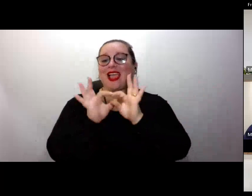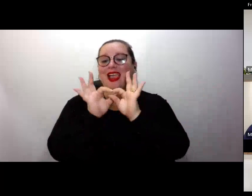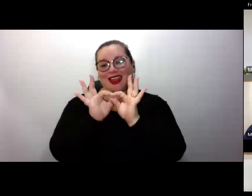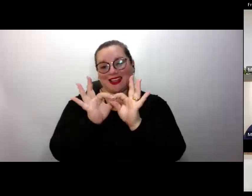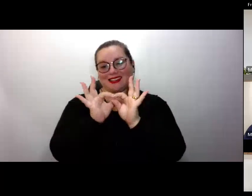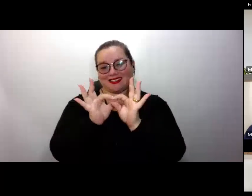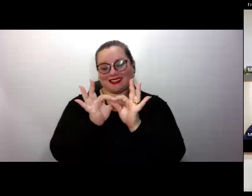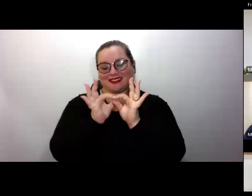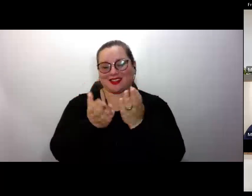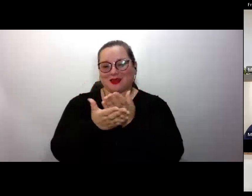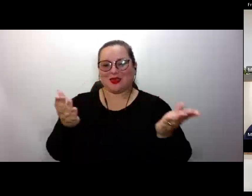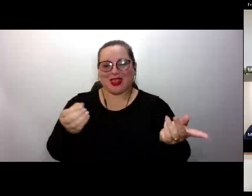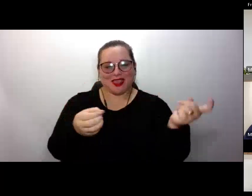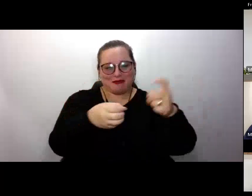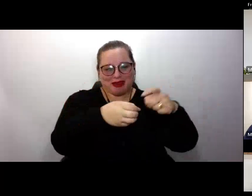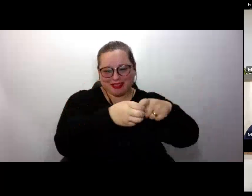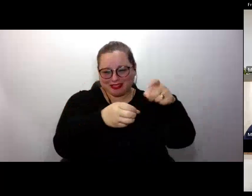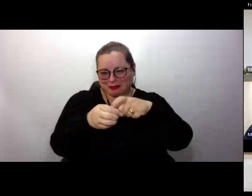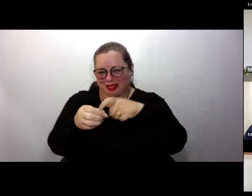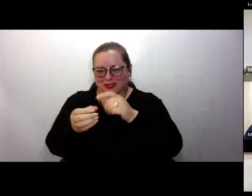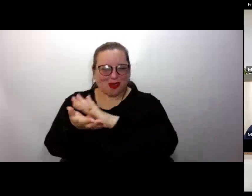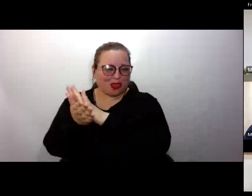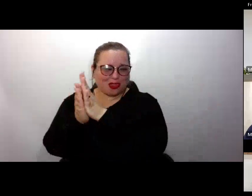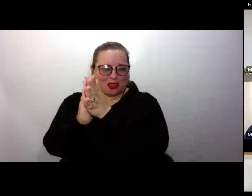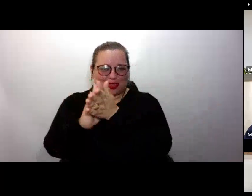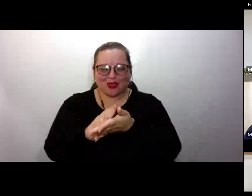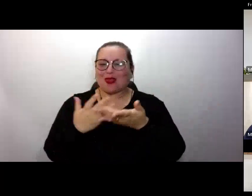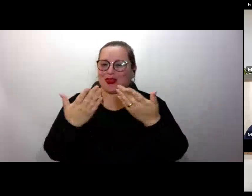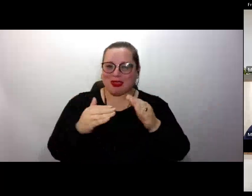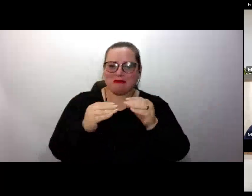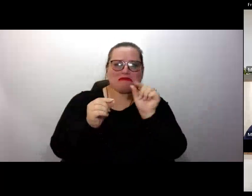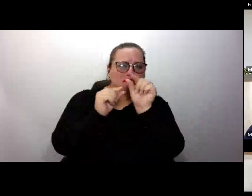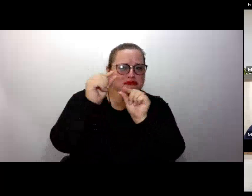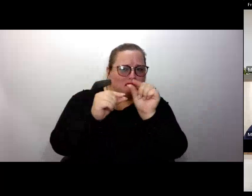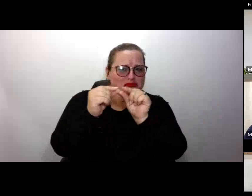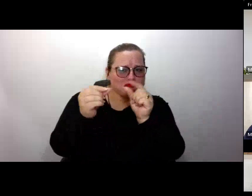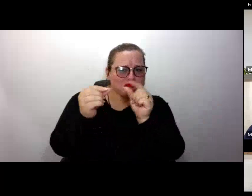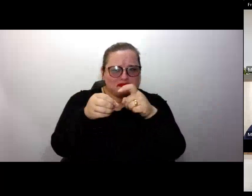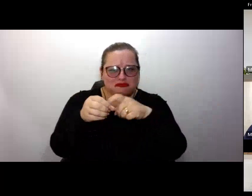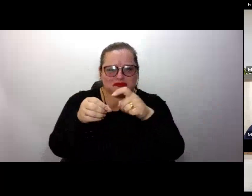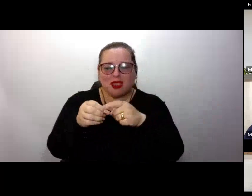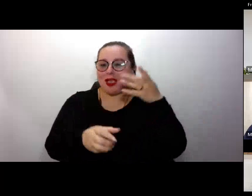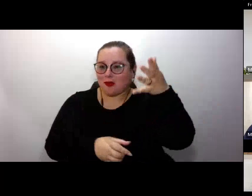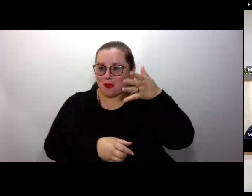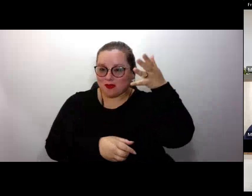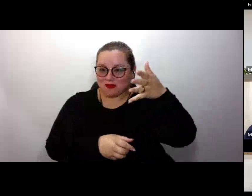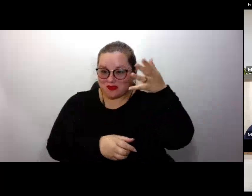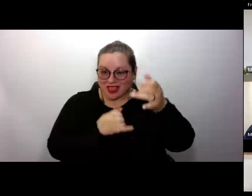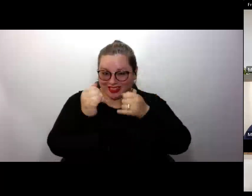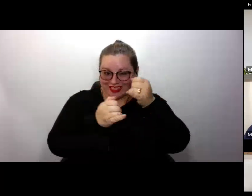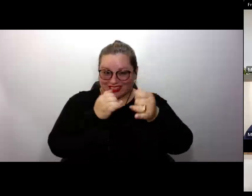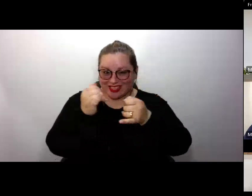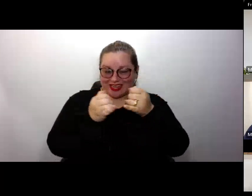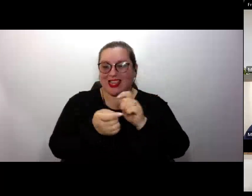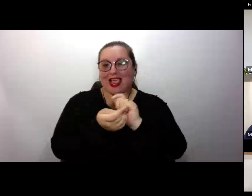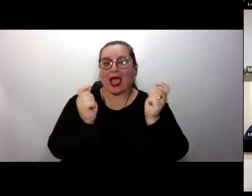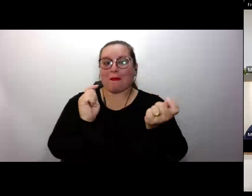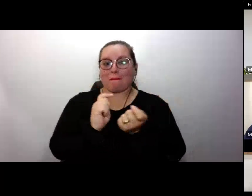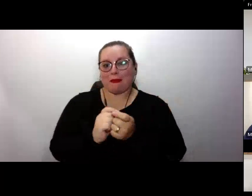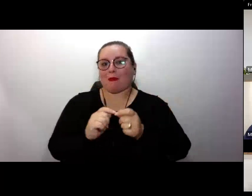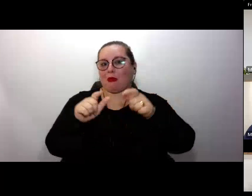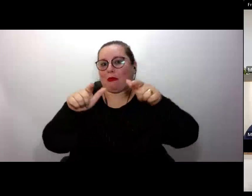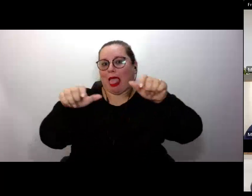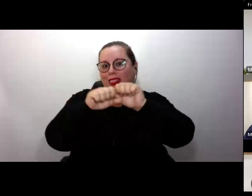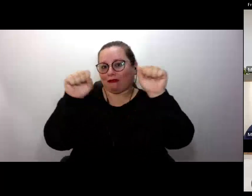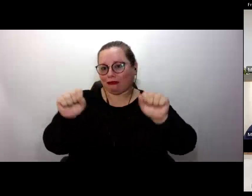Agradecemos su participación, que se han estado ya sumando a este webinar por primera vez. Además, cambiamos de plataforma.